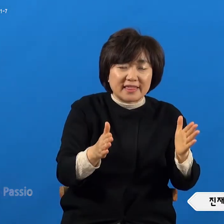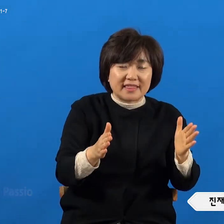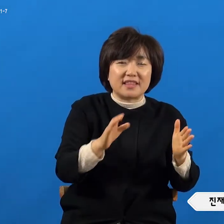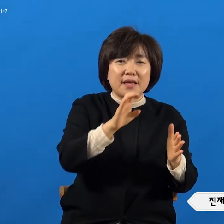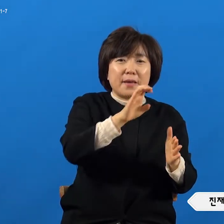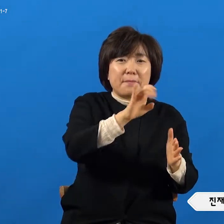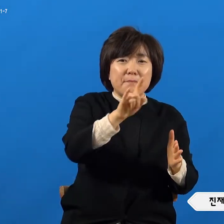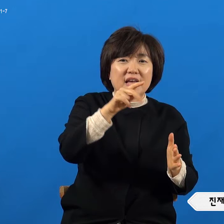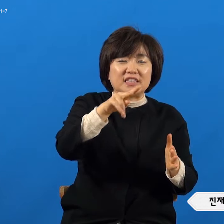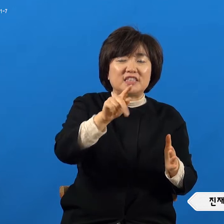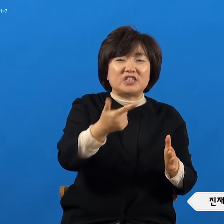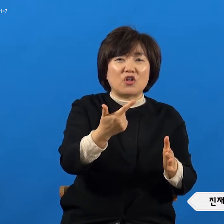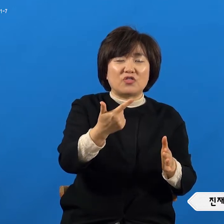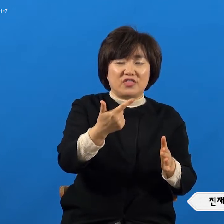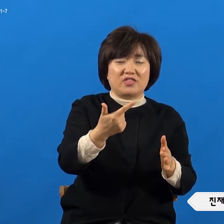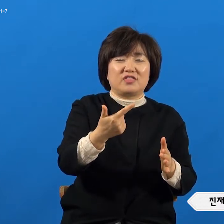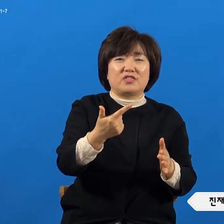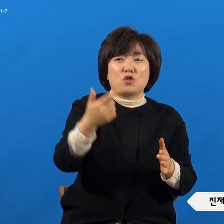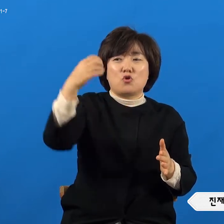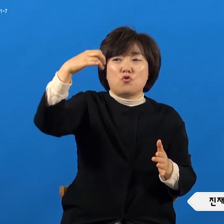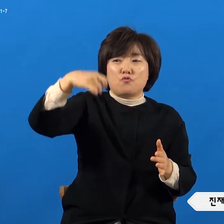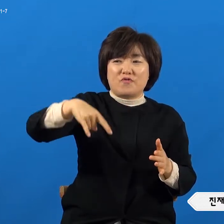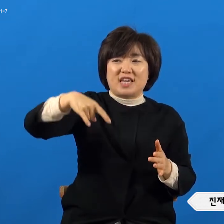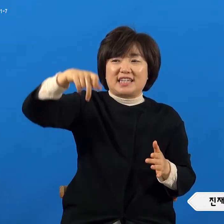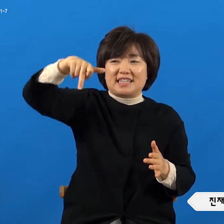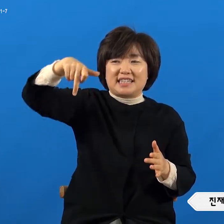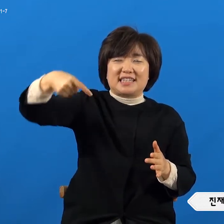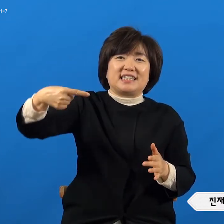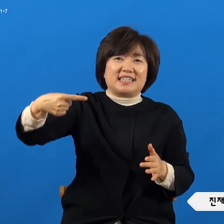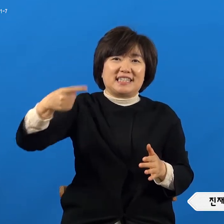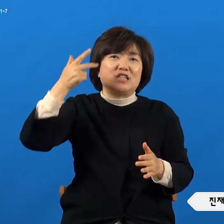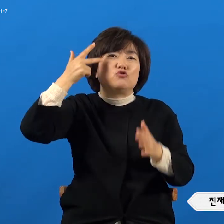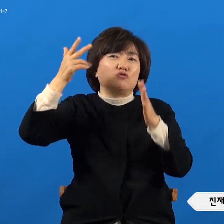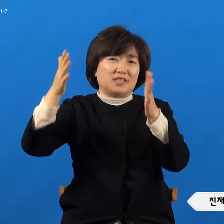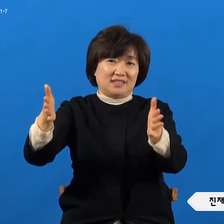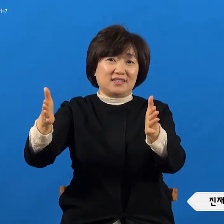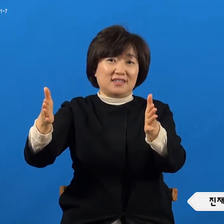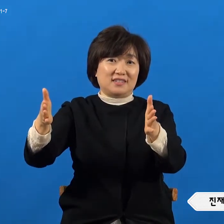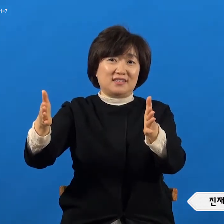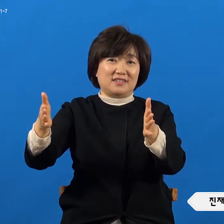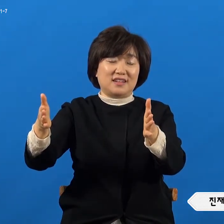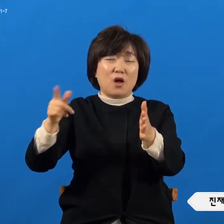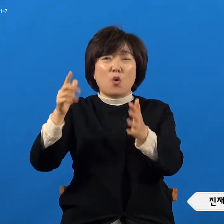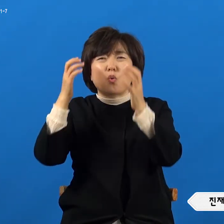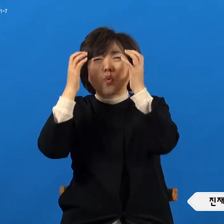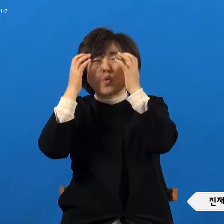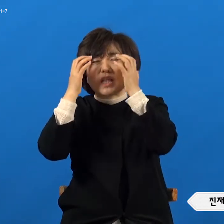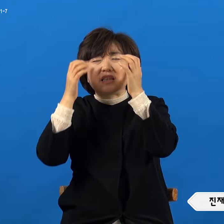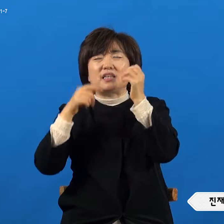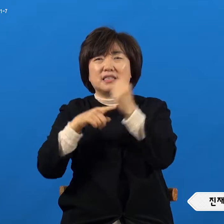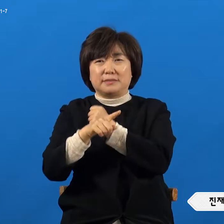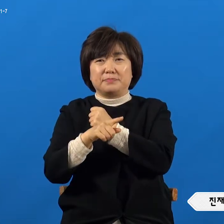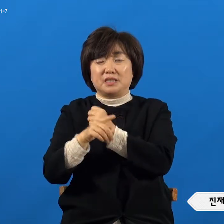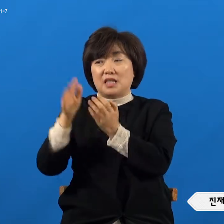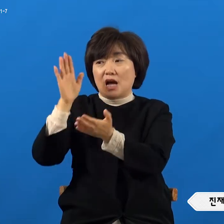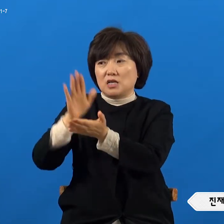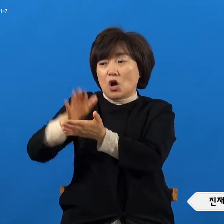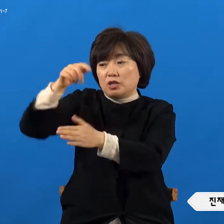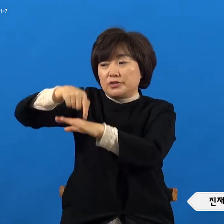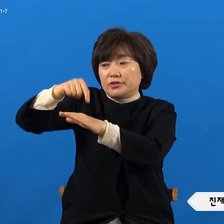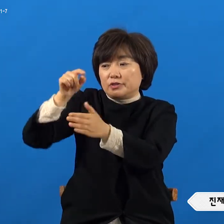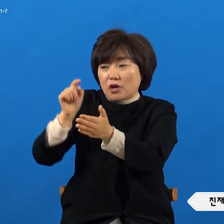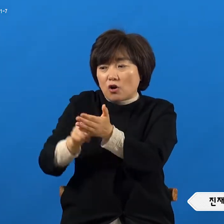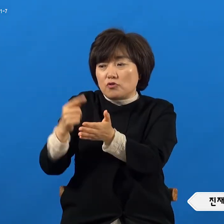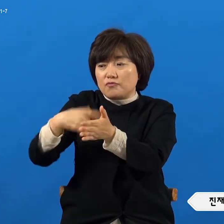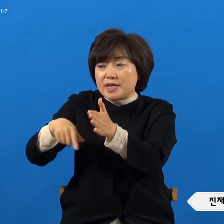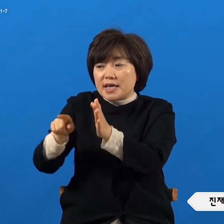하지 않습니까? 바로 이 패션에는 고난의 뜻이 있습니다. 그렇습니다. 열정을 위해선